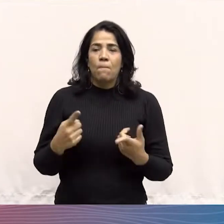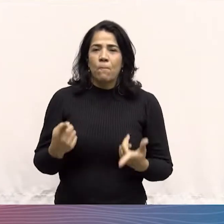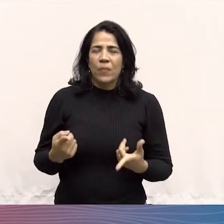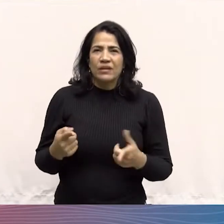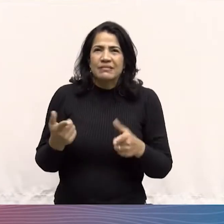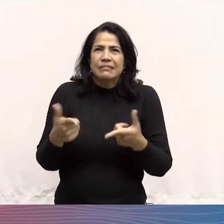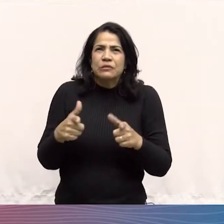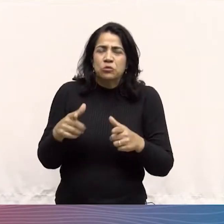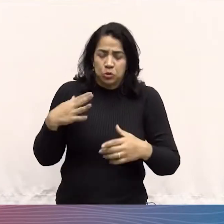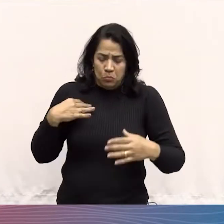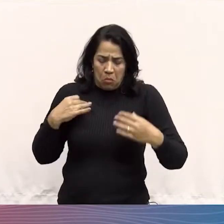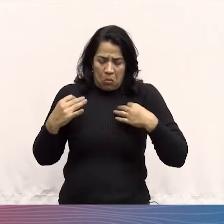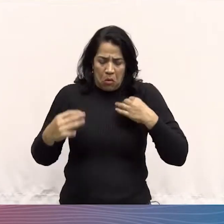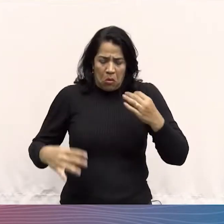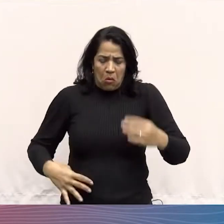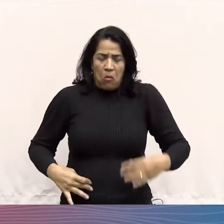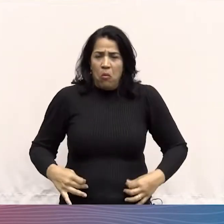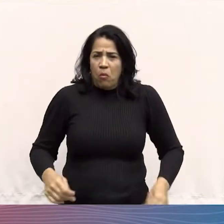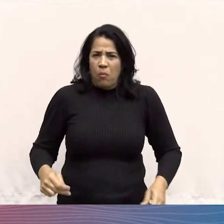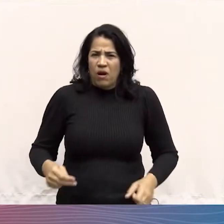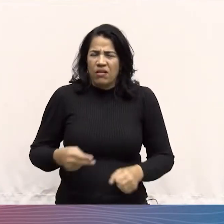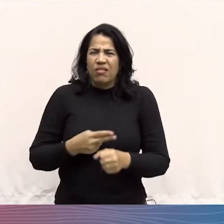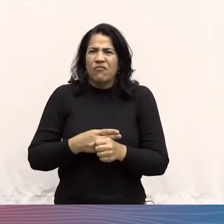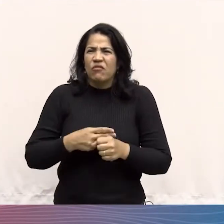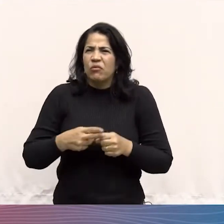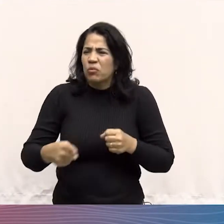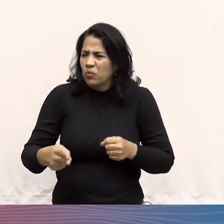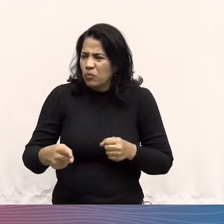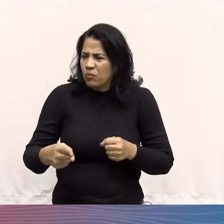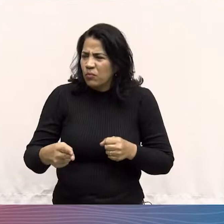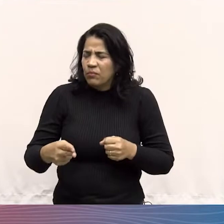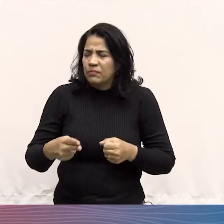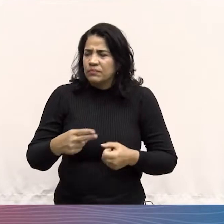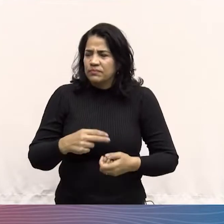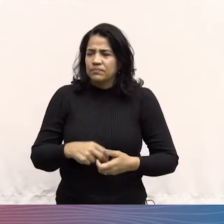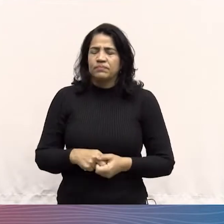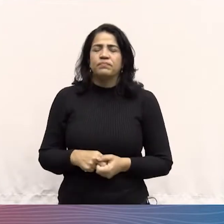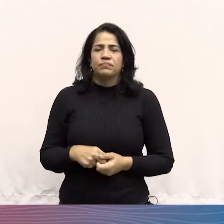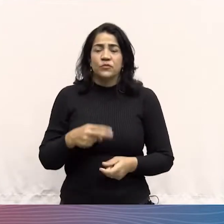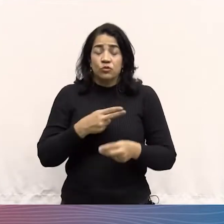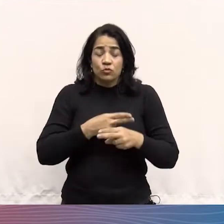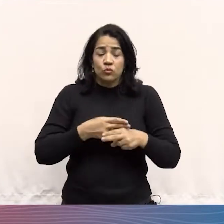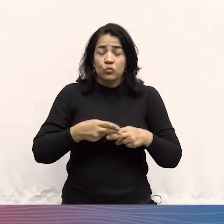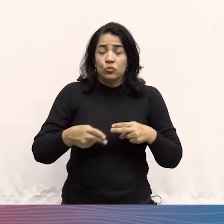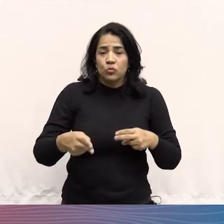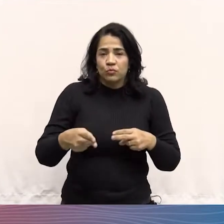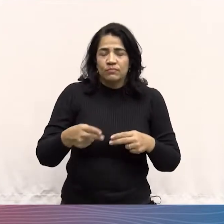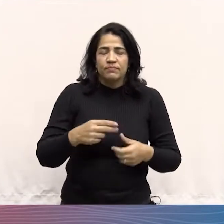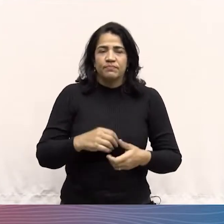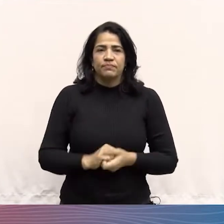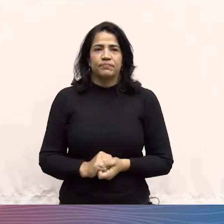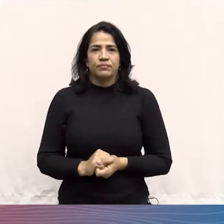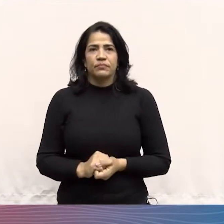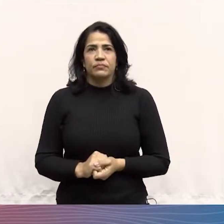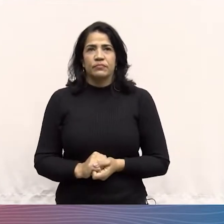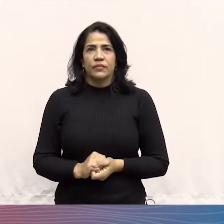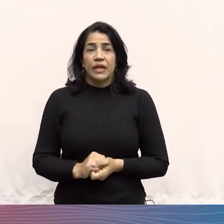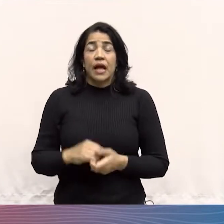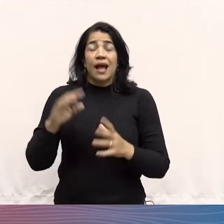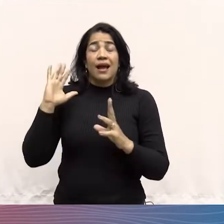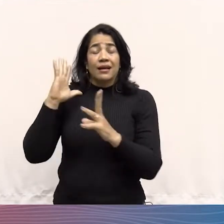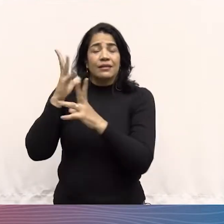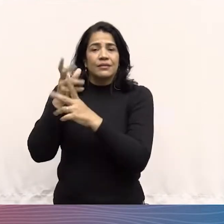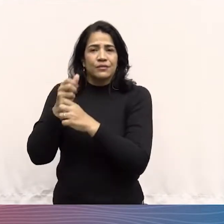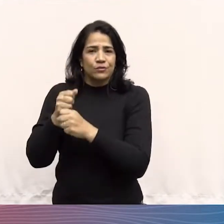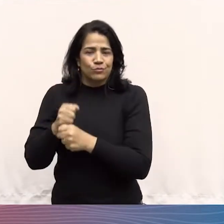estava nu, agora ficou diferente. Isso é efeito de comer do fruto da árvore